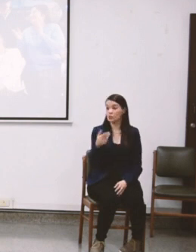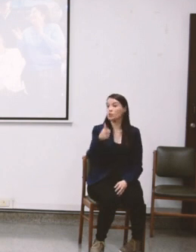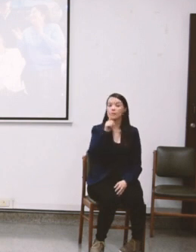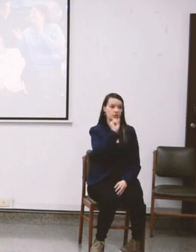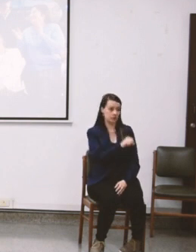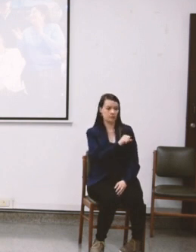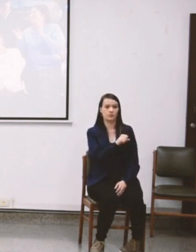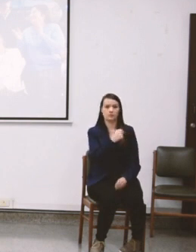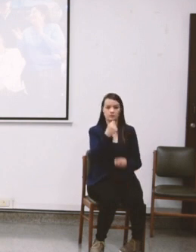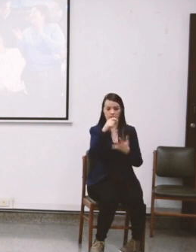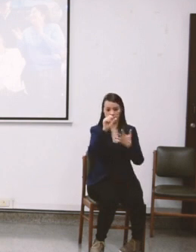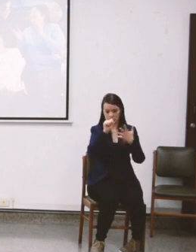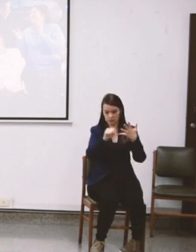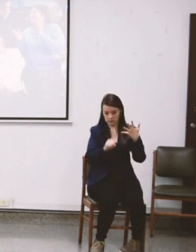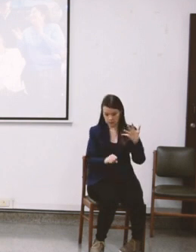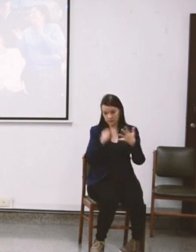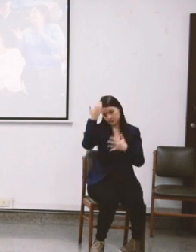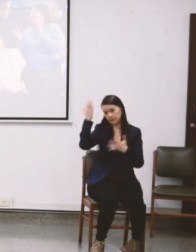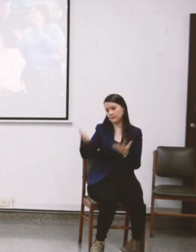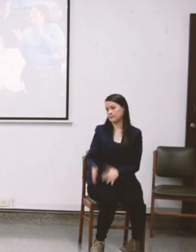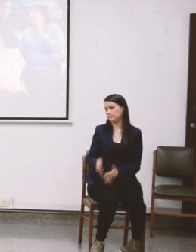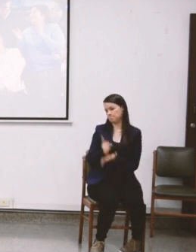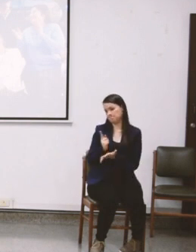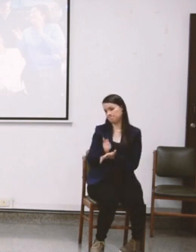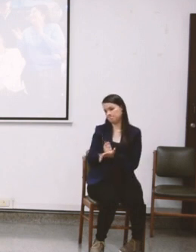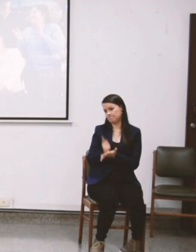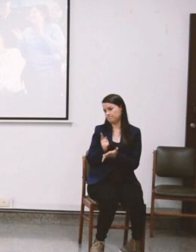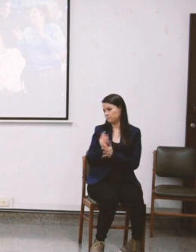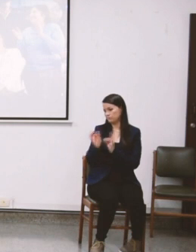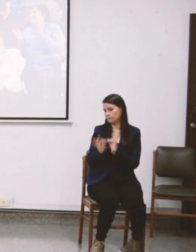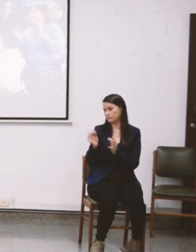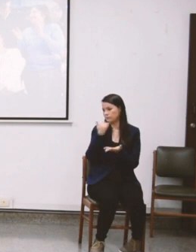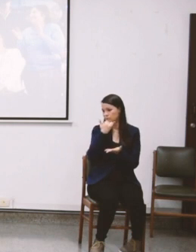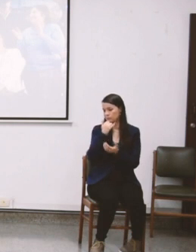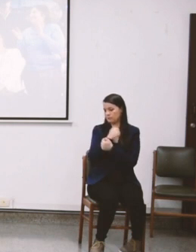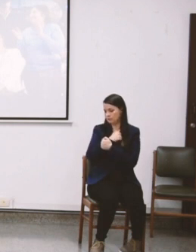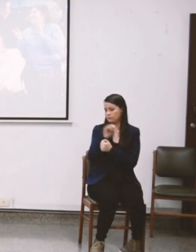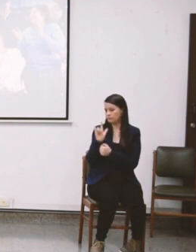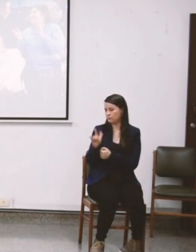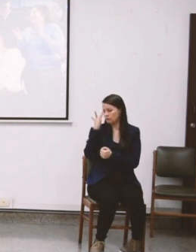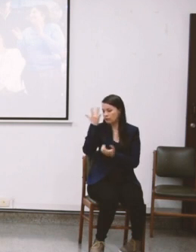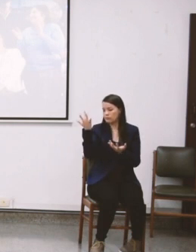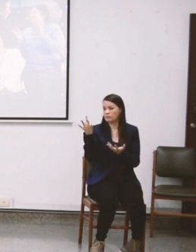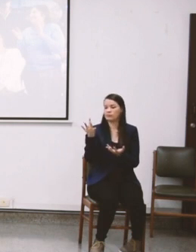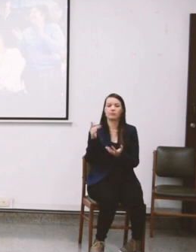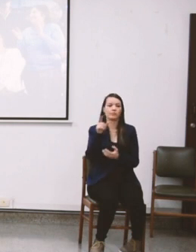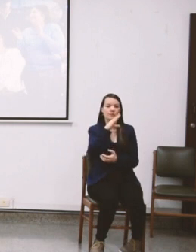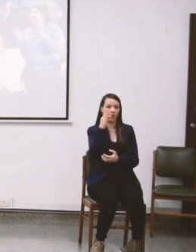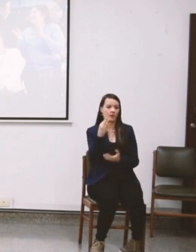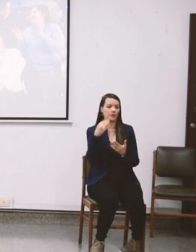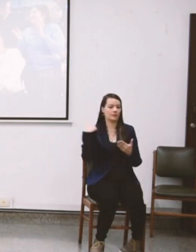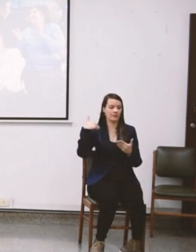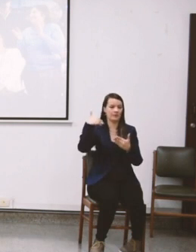¿Toma? Sí, sí tomo. Y entonces me empieza a regañar la enfermera, ¿no? Que por qué no se cuida, que por qué no se quiere. Y una cosa que optó él desde